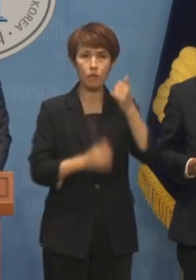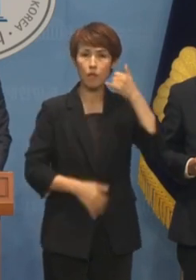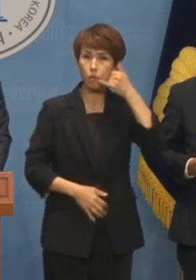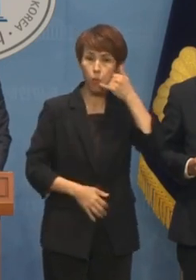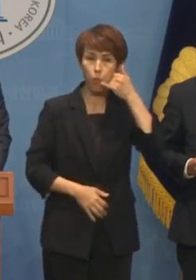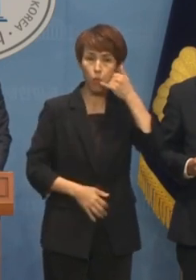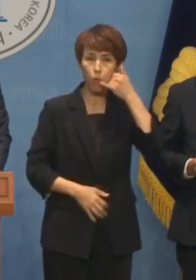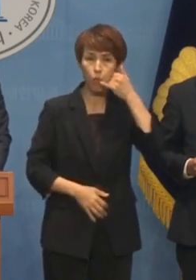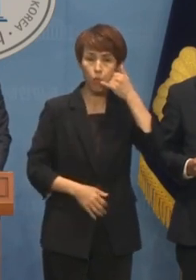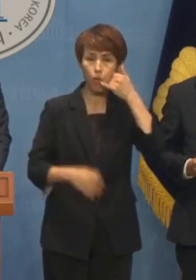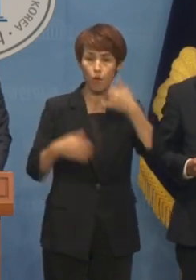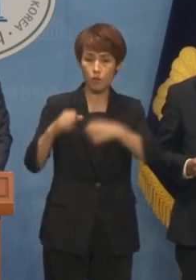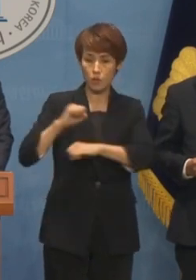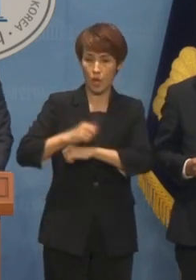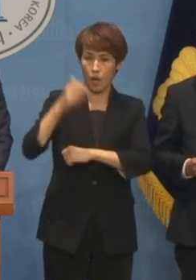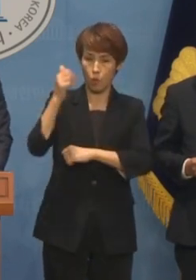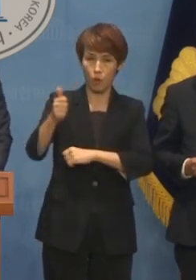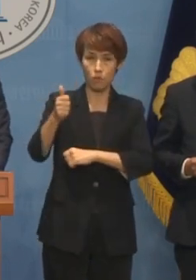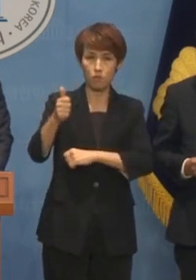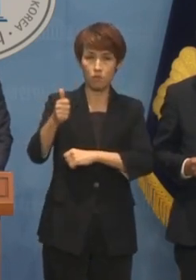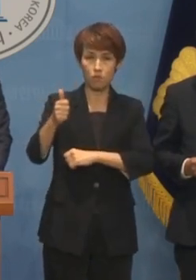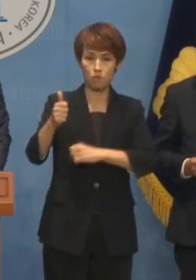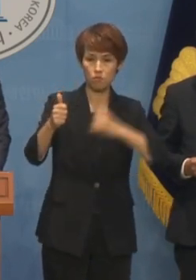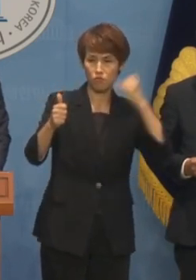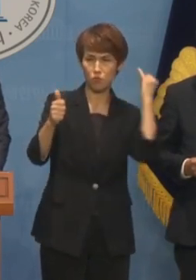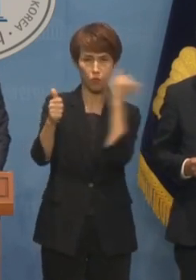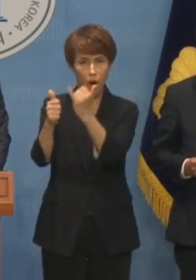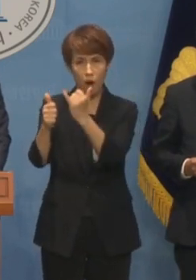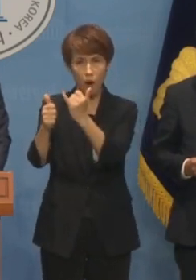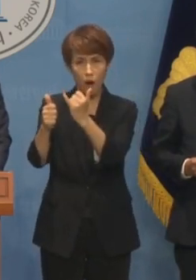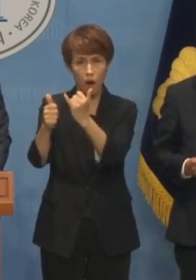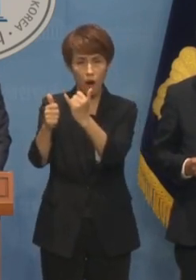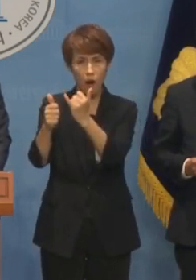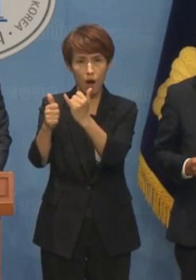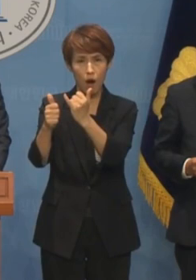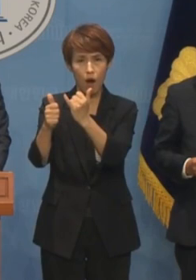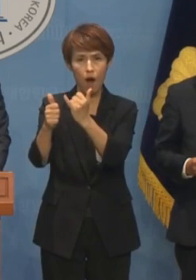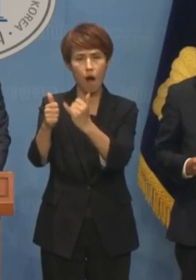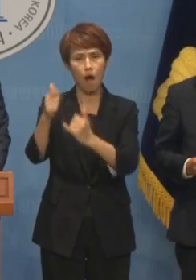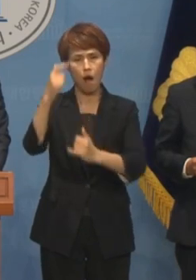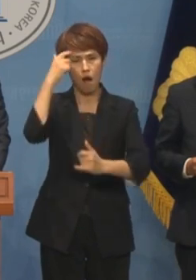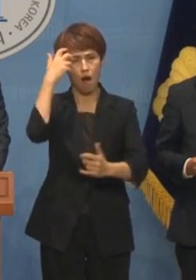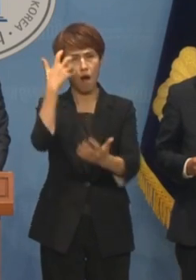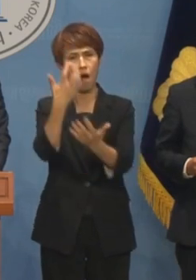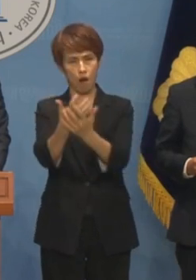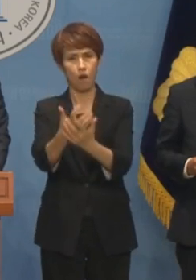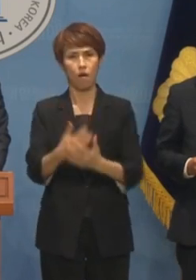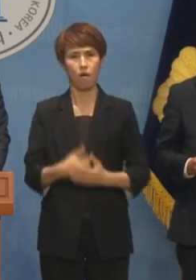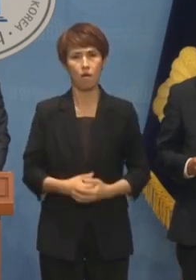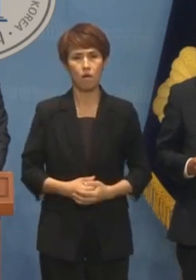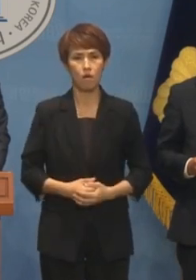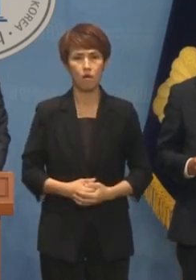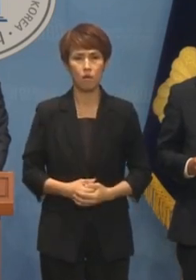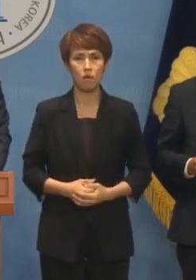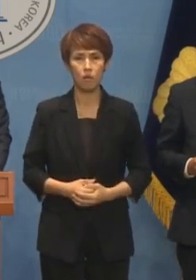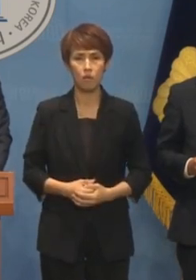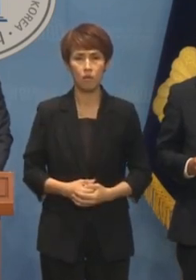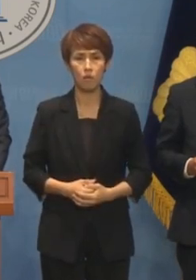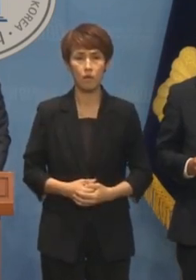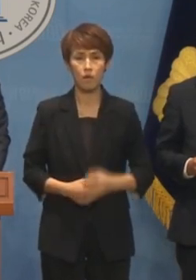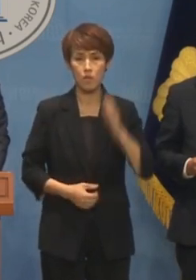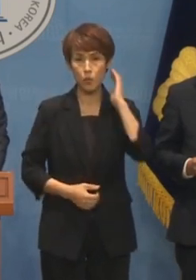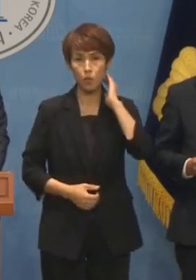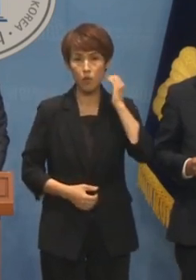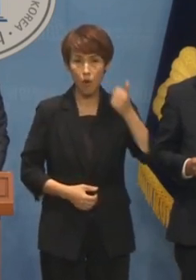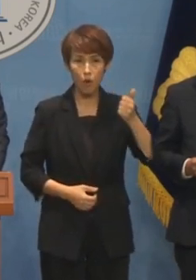휴대폰으로 장관에게 직접 전화를 걸었다는 그 자체가 충격적입니다. 무엇보다